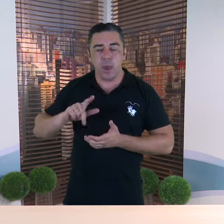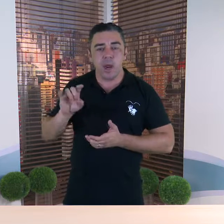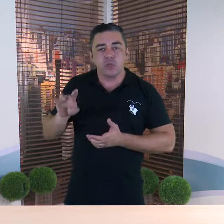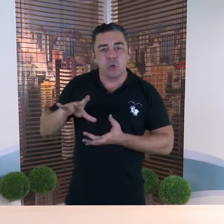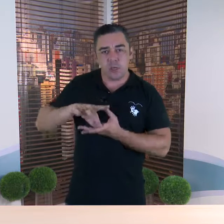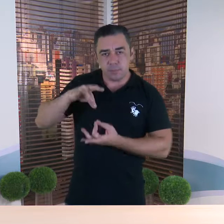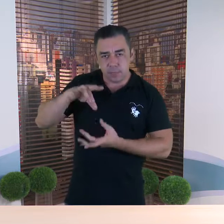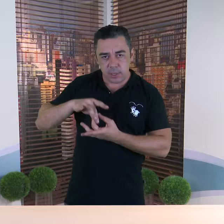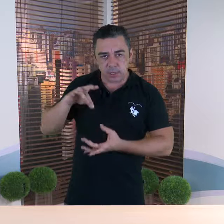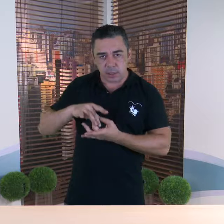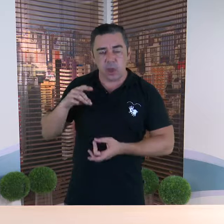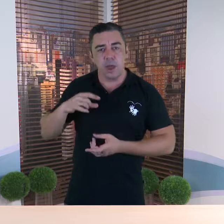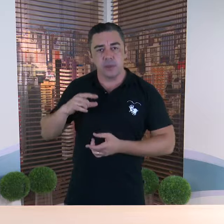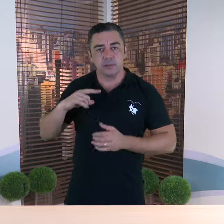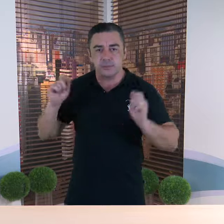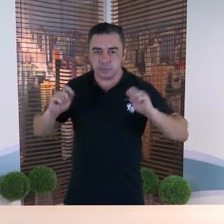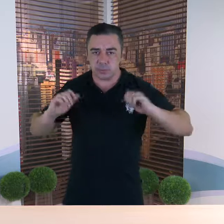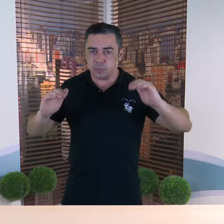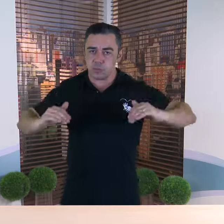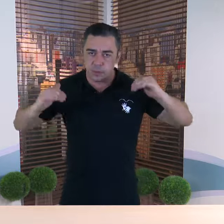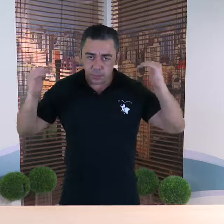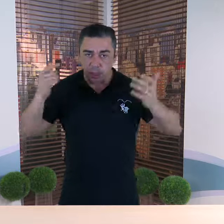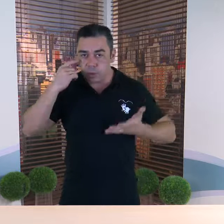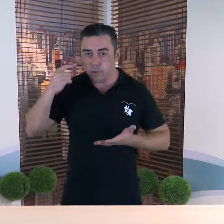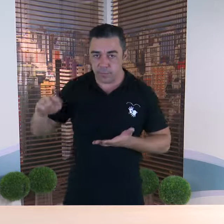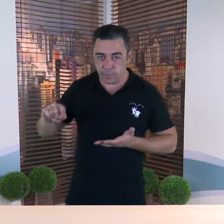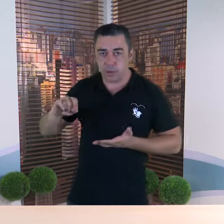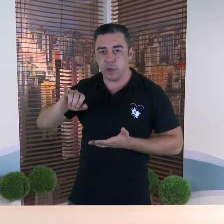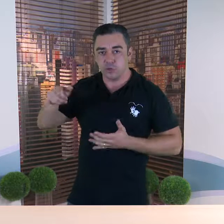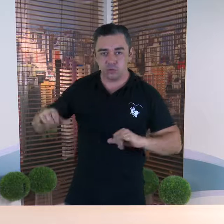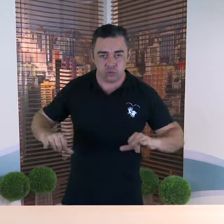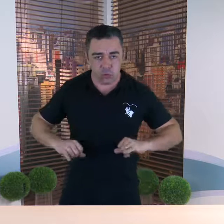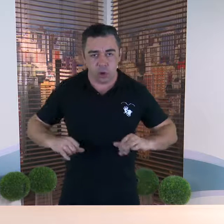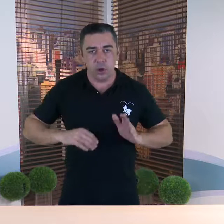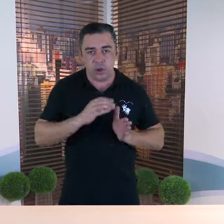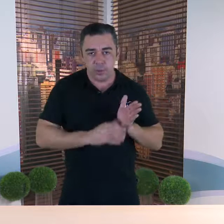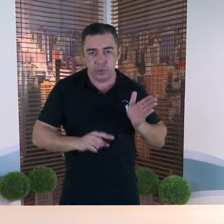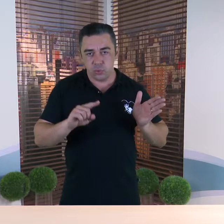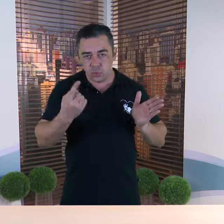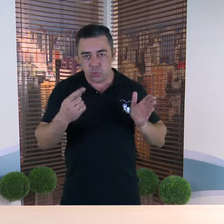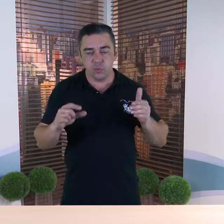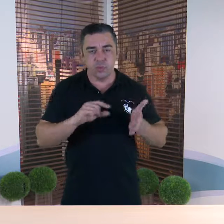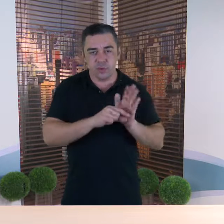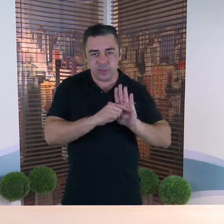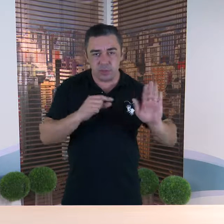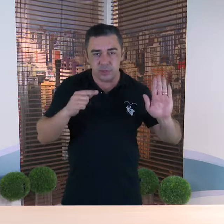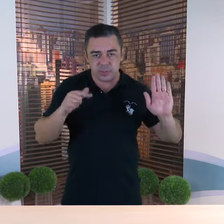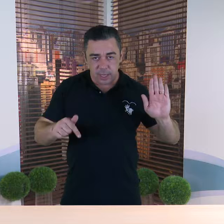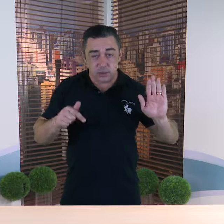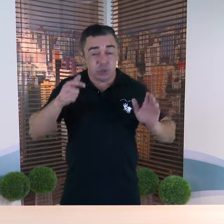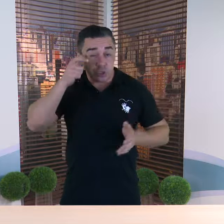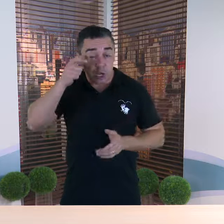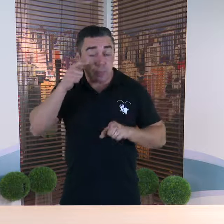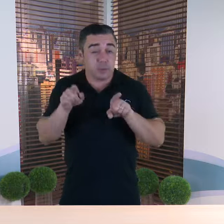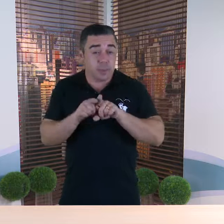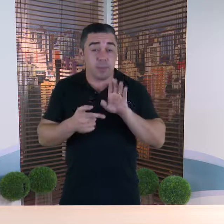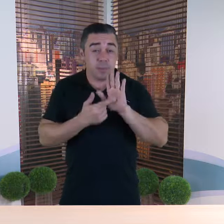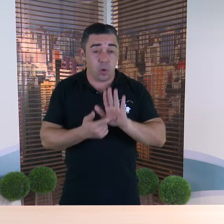espiritual, capaz de agir sobrenaturalmente, como a gente vê em Jó 1:7, Satanás, por exemplo, também demonstra